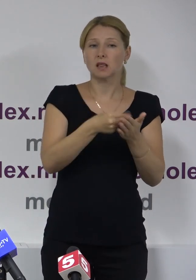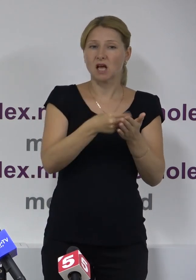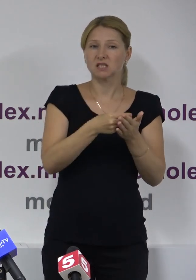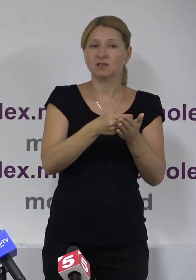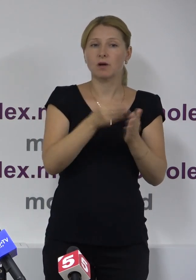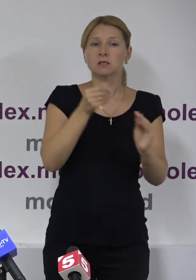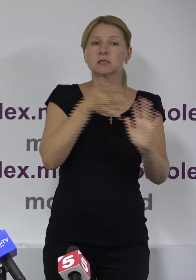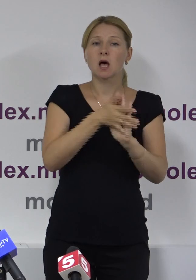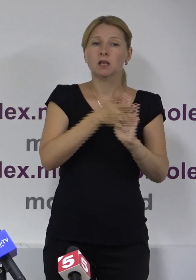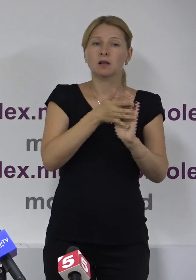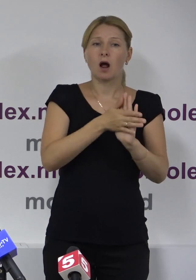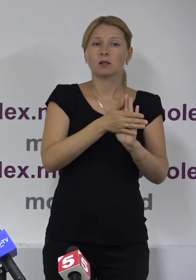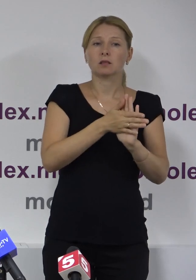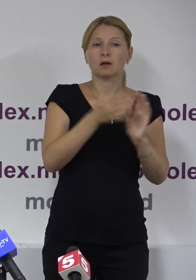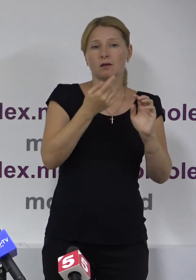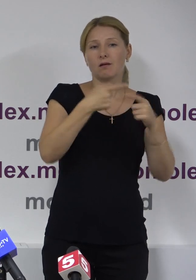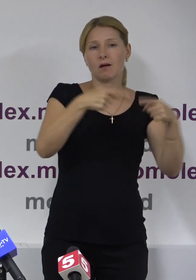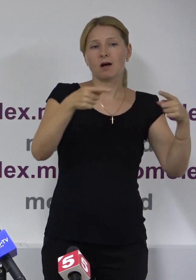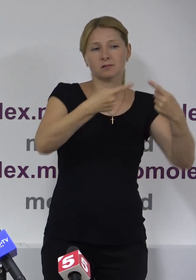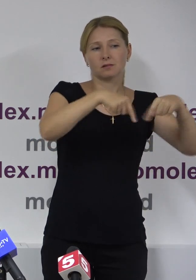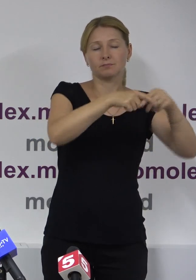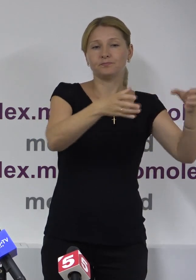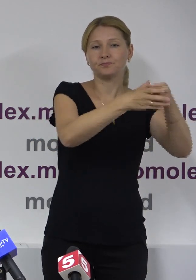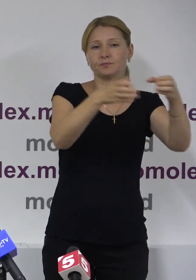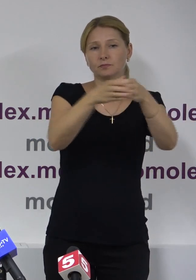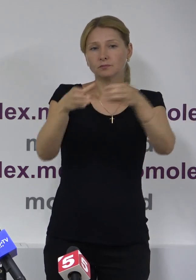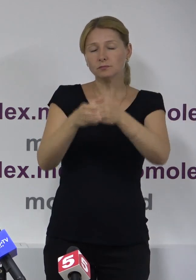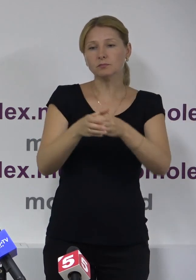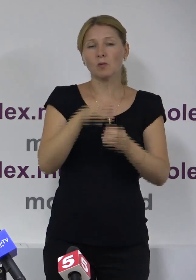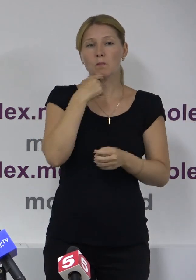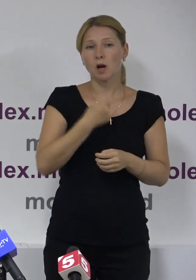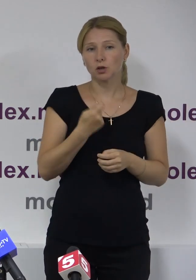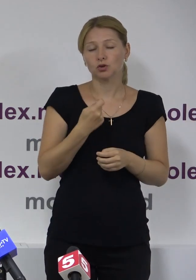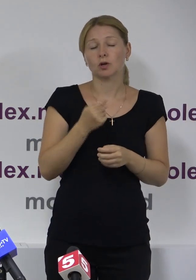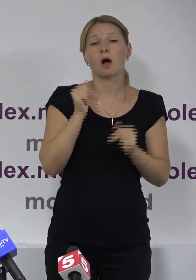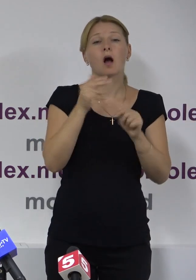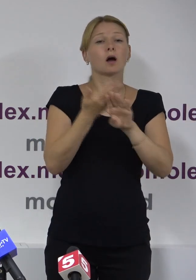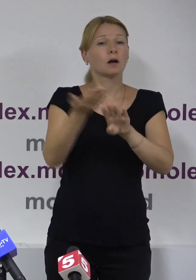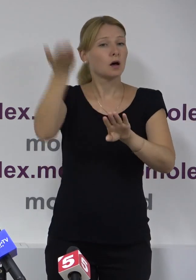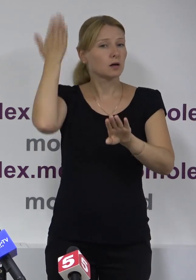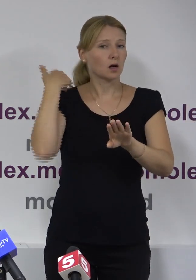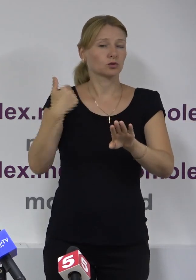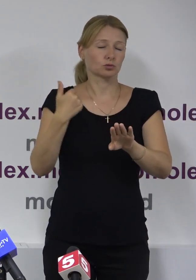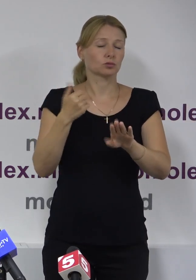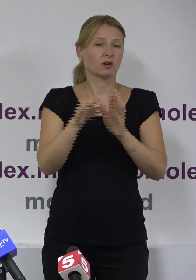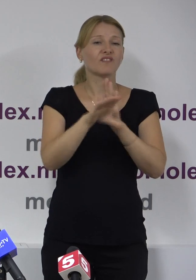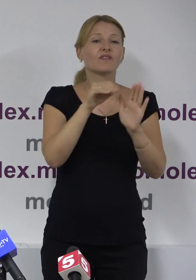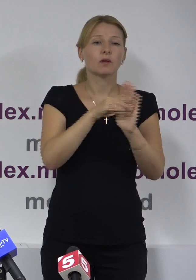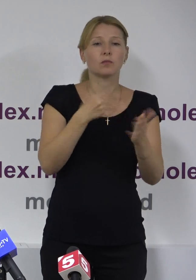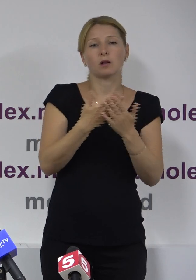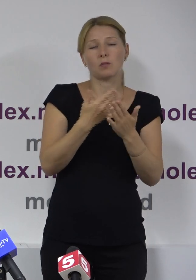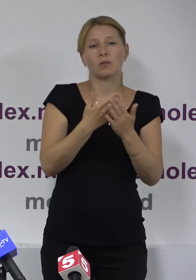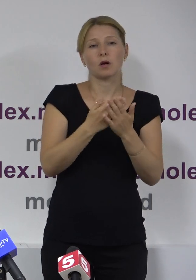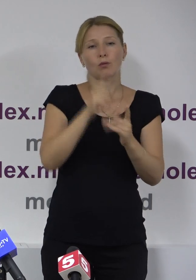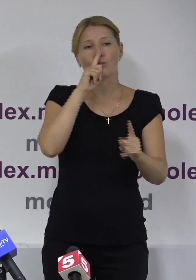electorale și, nu în ultimul rând, trebuie să menționez că, ca și în alegerile precedente, discursul de ură va rămâne